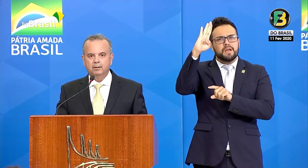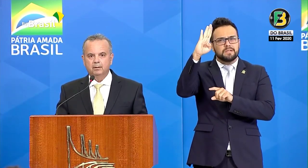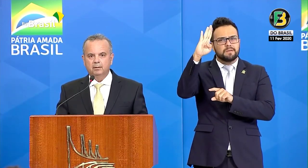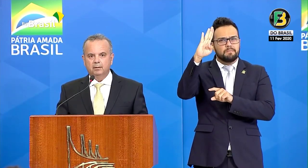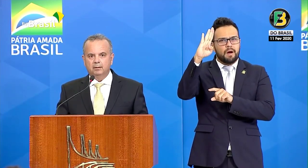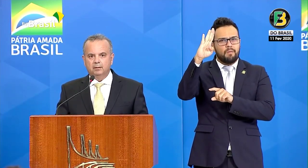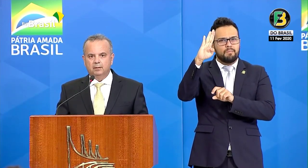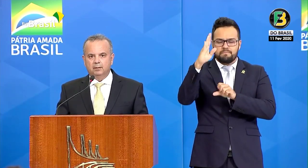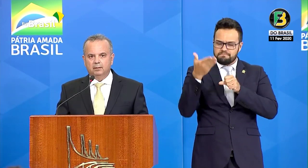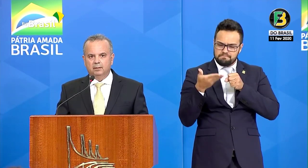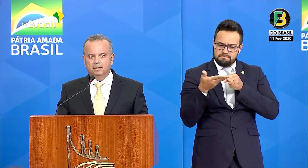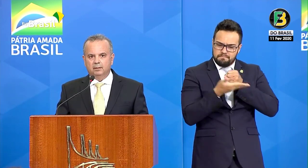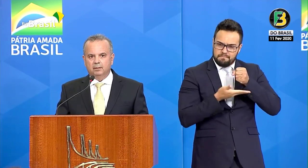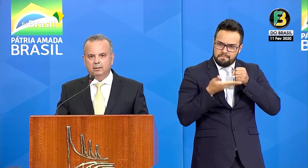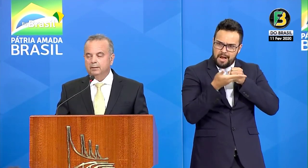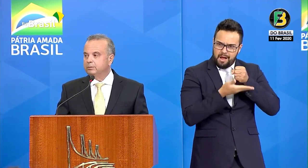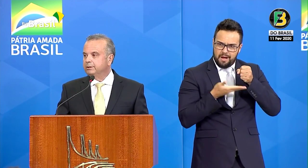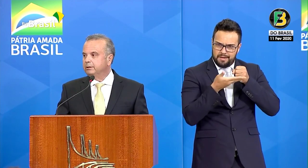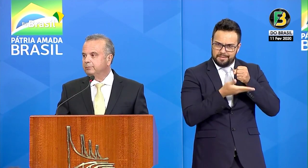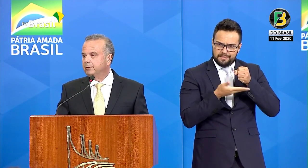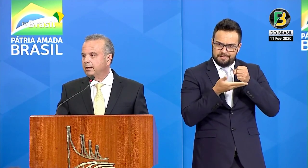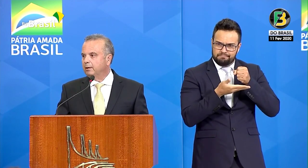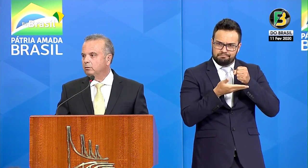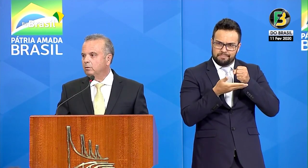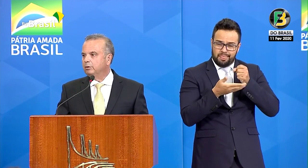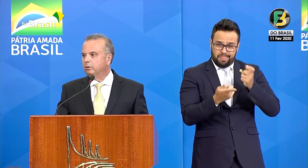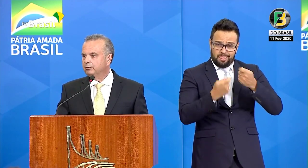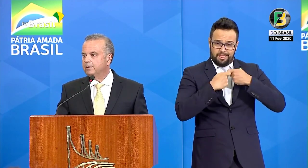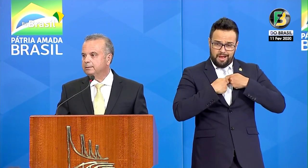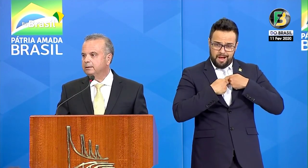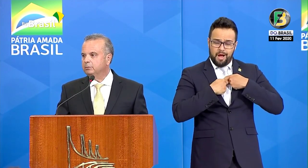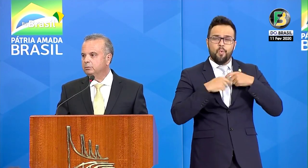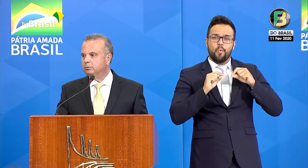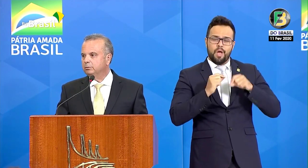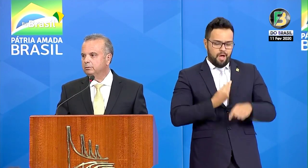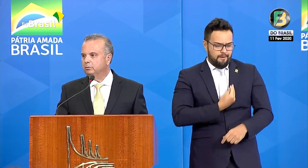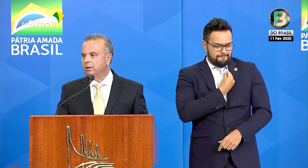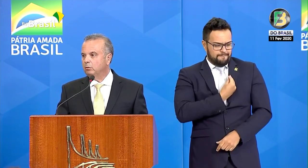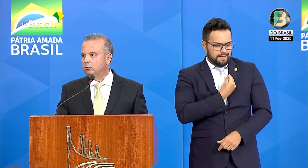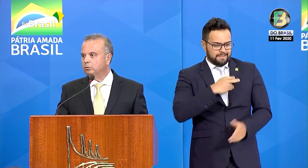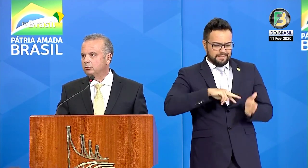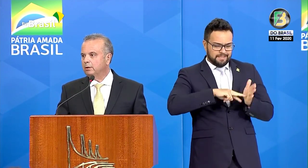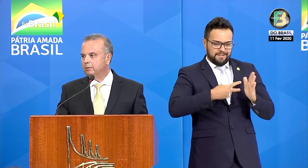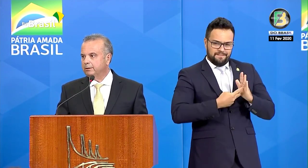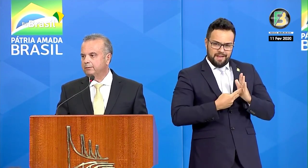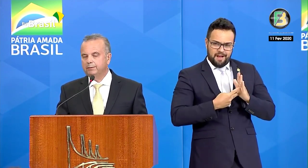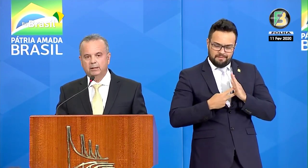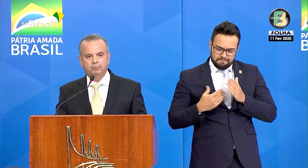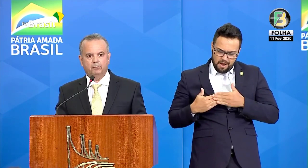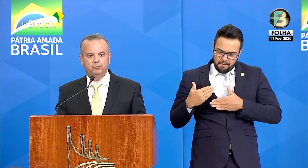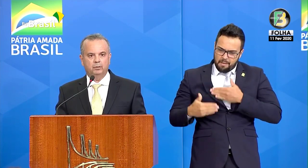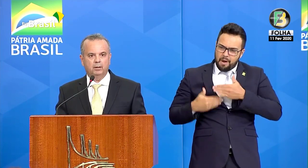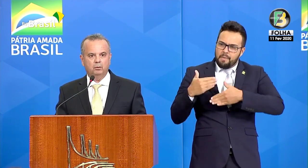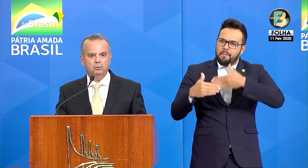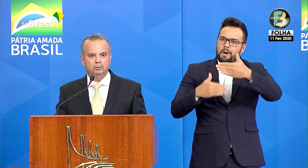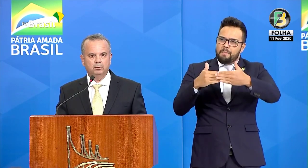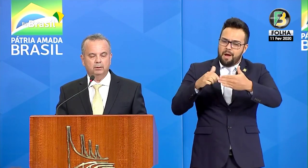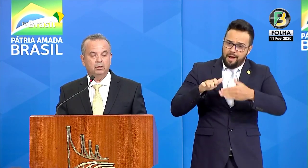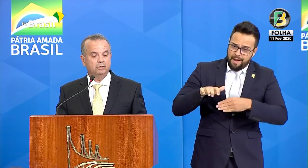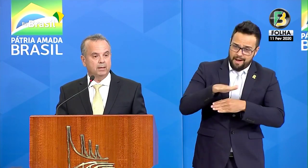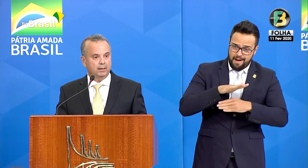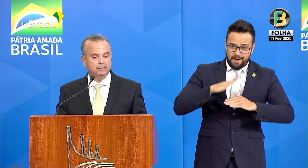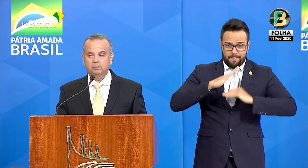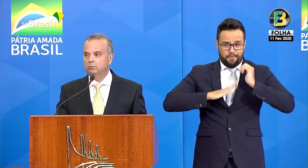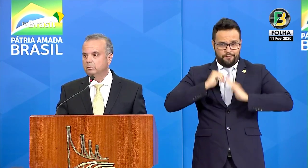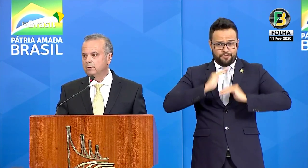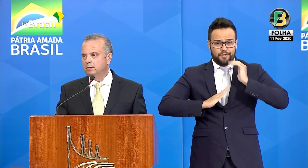que dão significado ao que nós fazemos no decurso da nossa atividade profissional